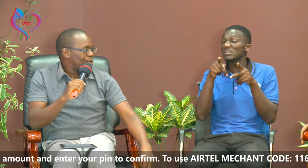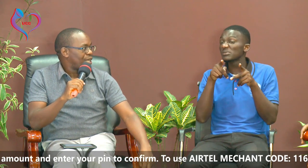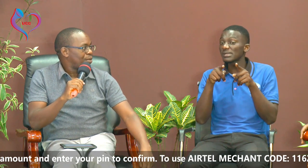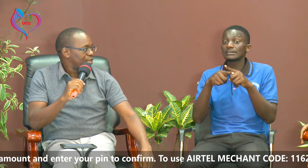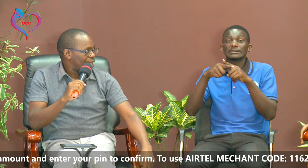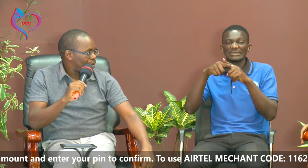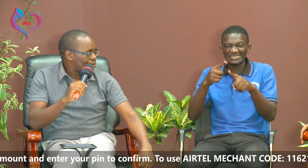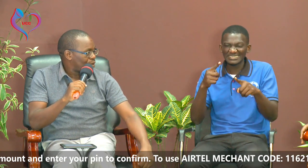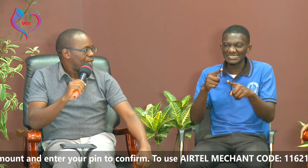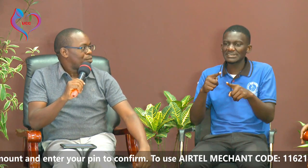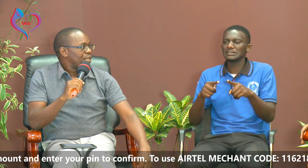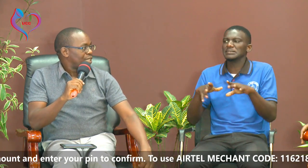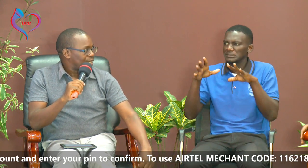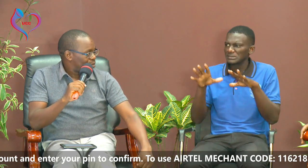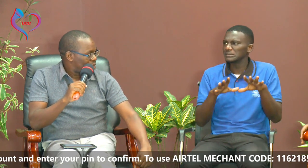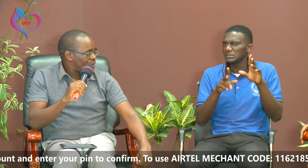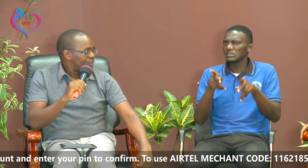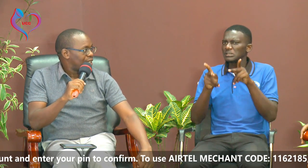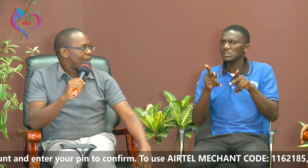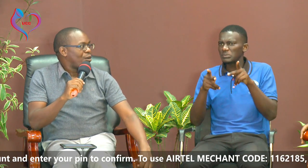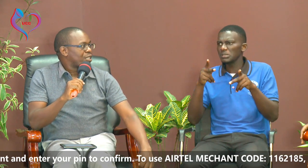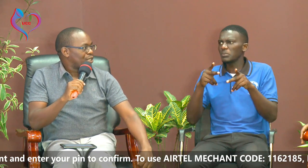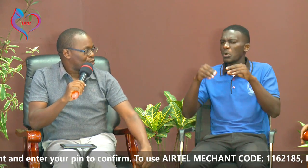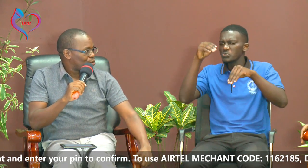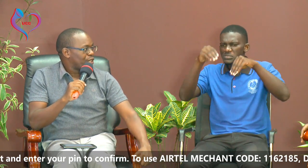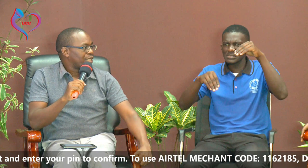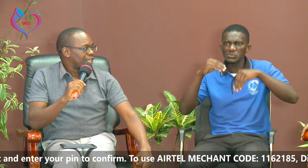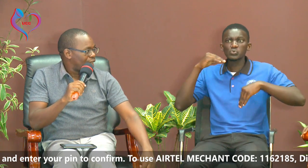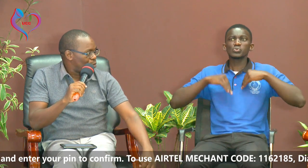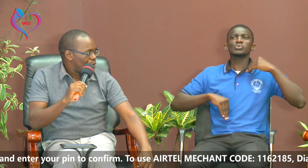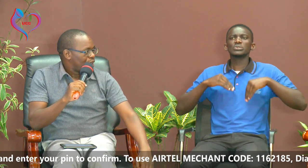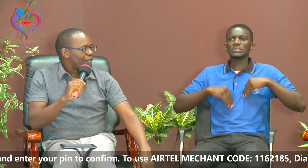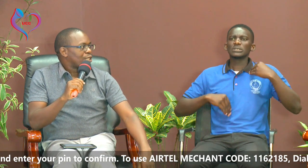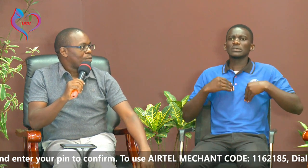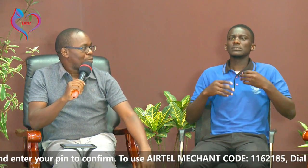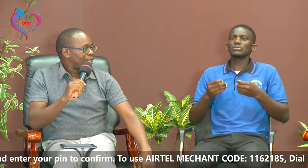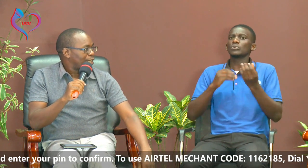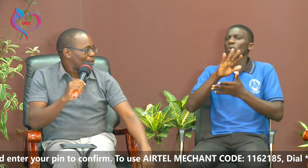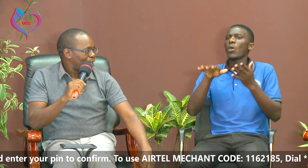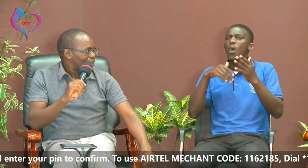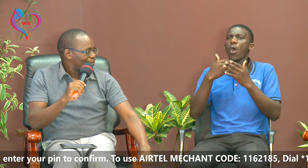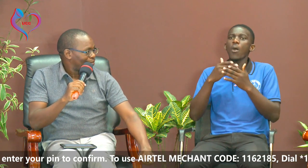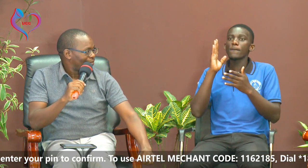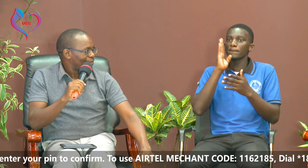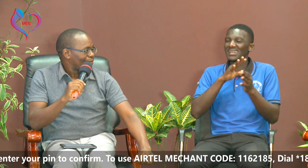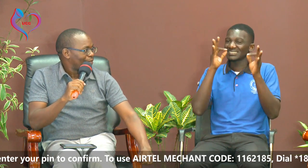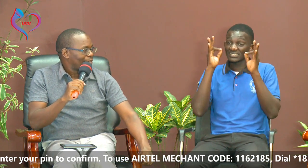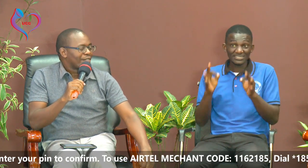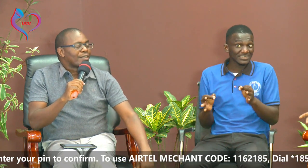abonya abonyeza abantu police azibraibinze akoze buli kintu kyonna kichamu nga tewali bamwadde sente kola ki okogera obulungi